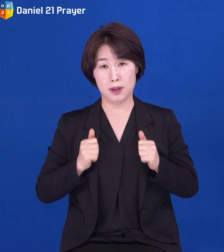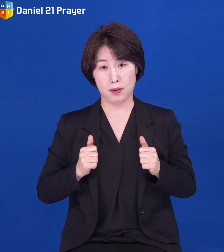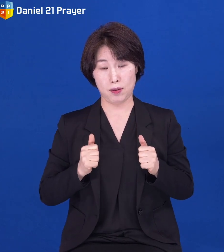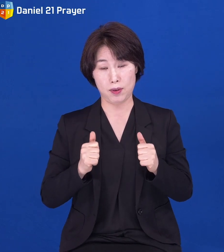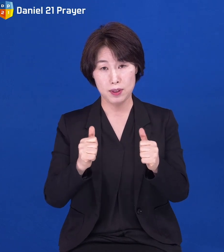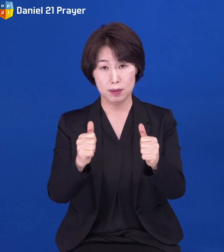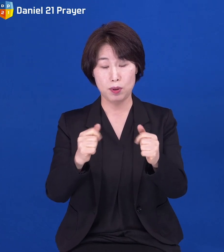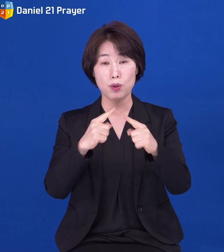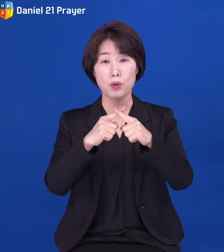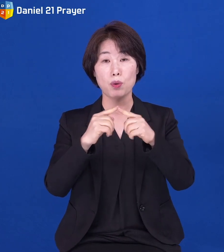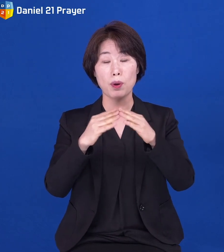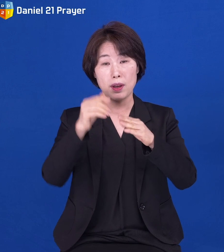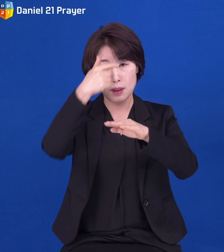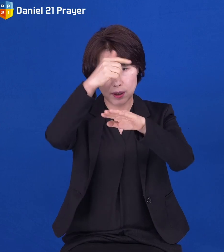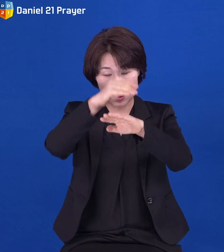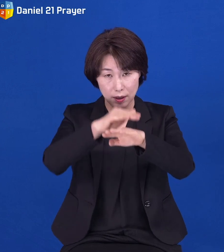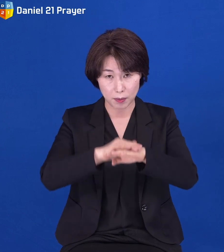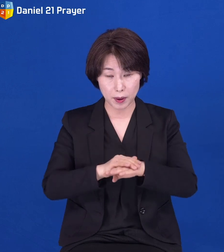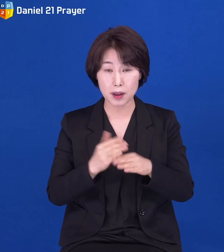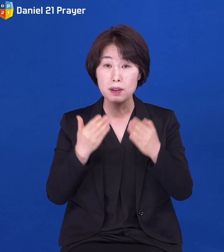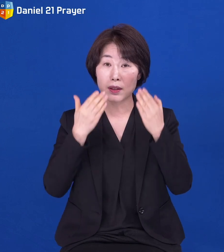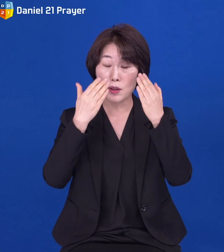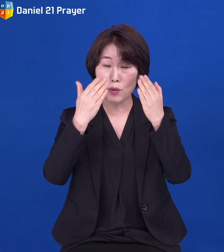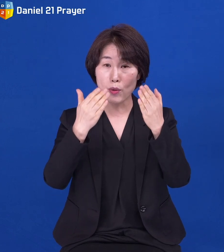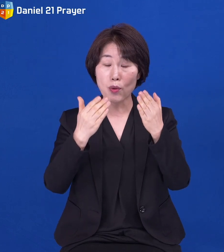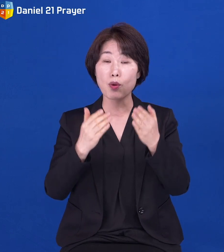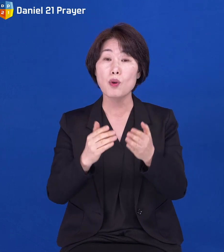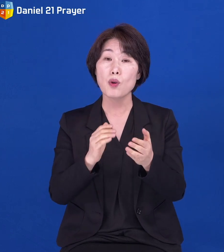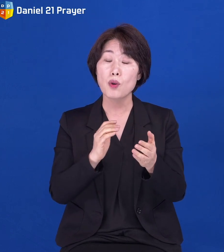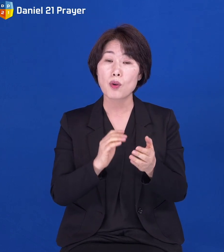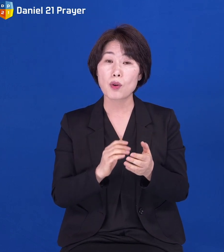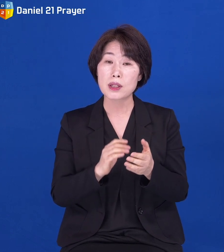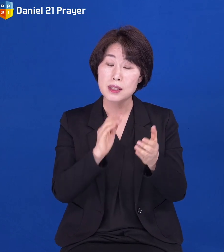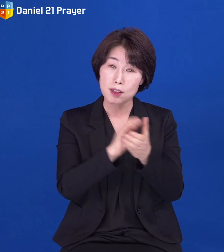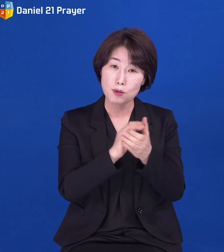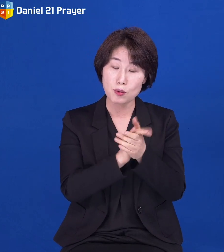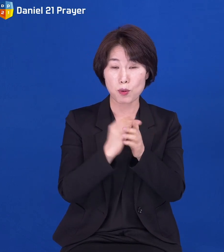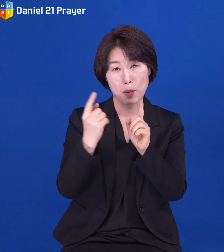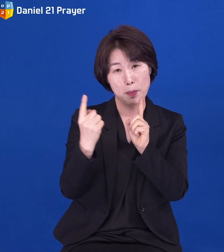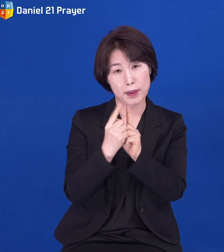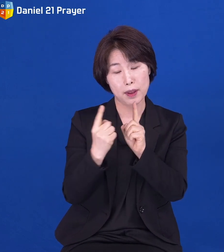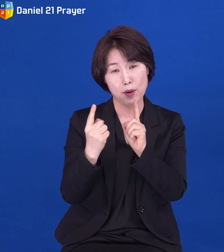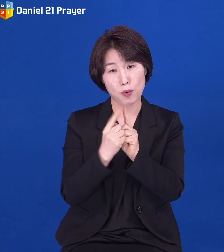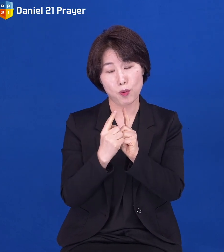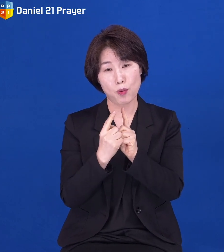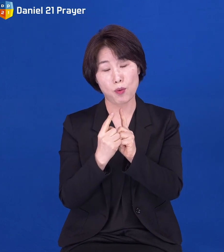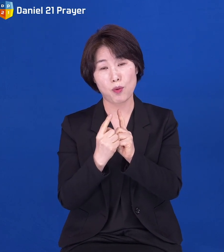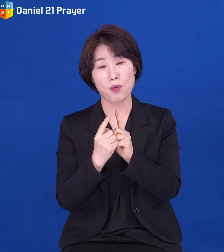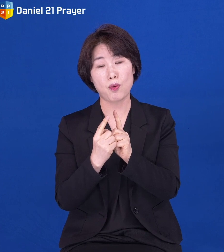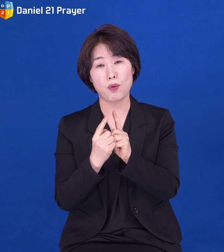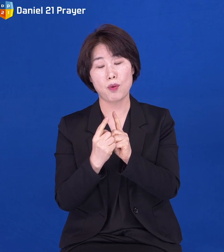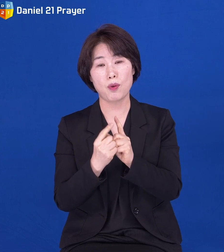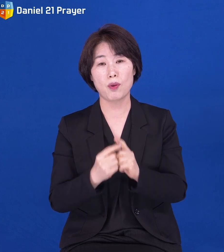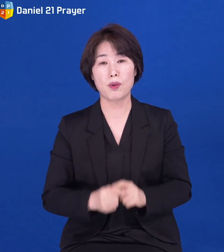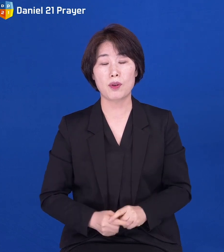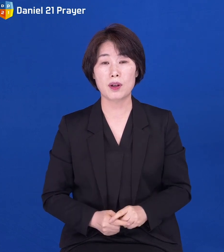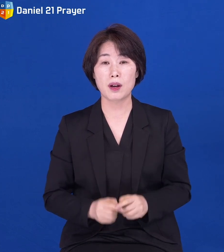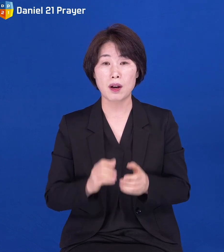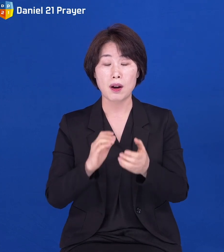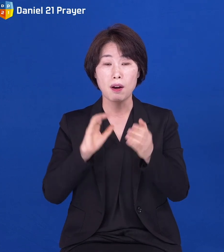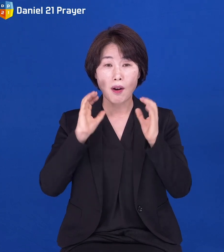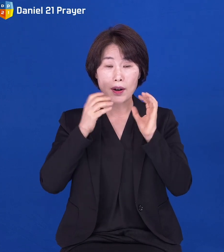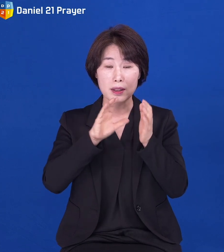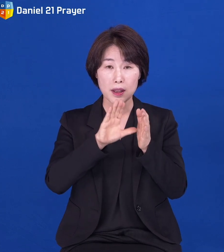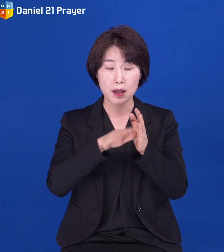교회에서 항상 예배를 했고 그리고 친구들도 거기서 다 사귀어가지고 제가 좀 사회성이 좋거든요. 그 이유가 이제 어렸을 때